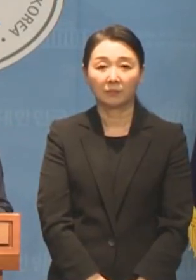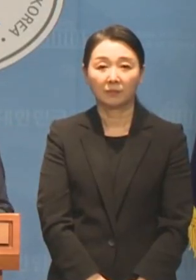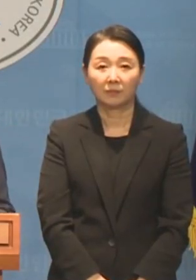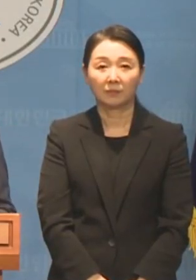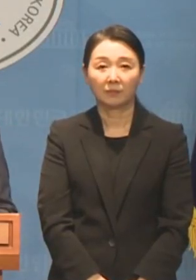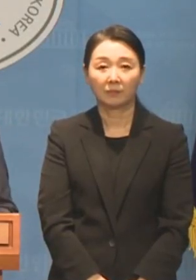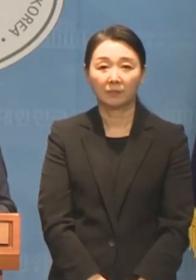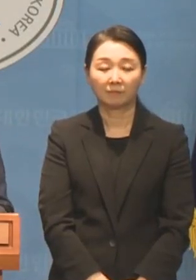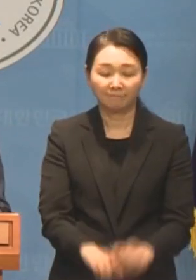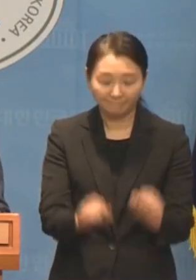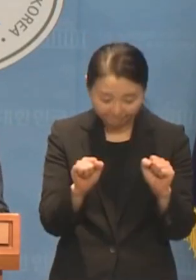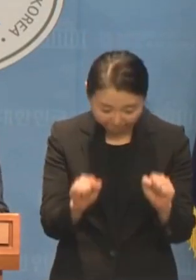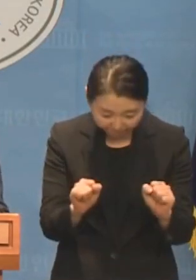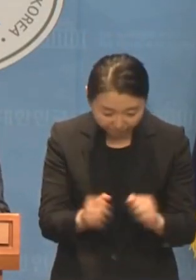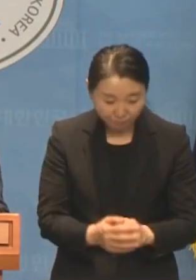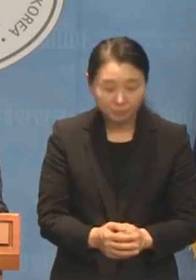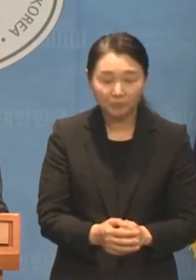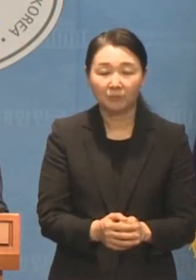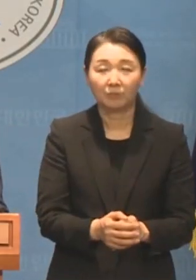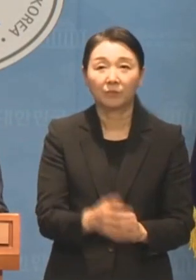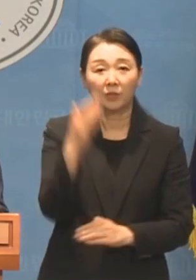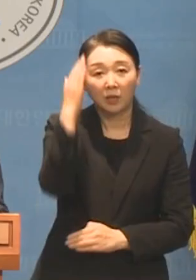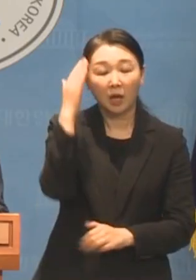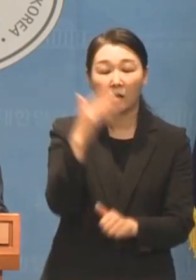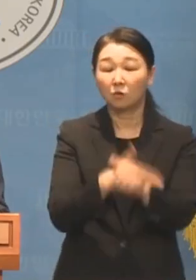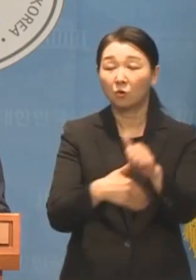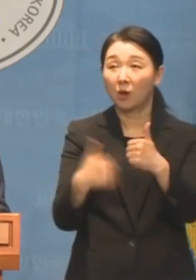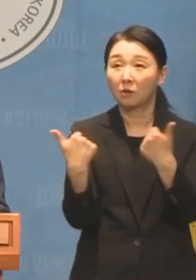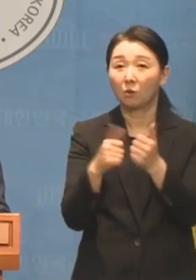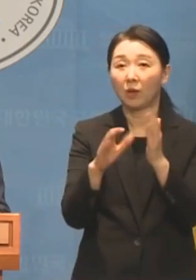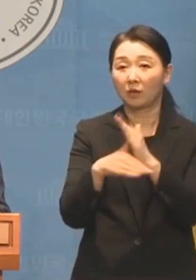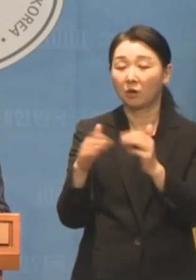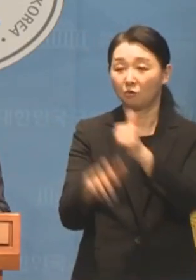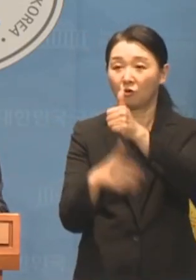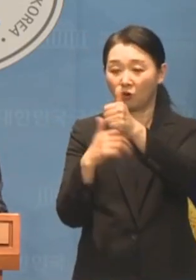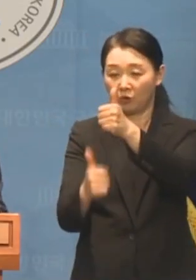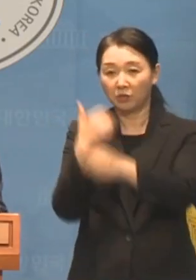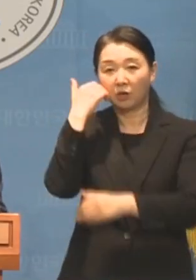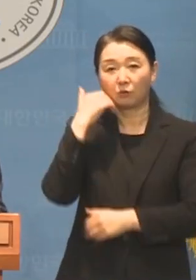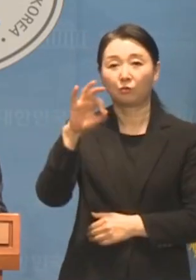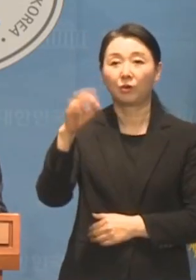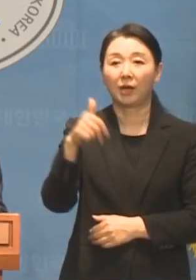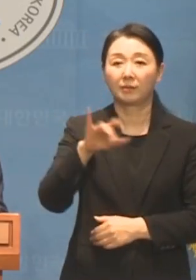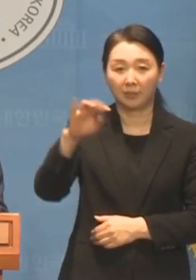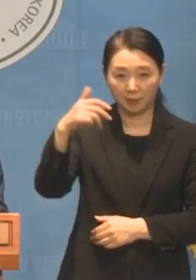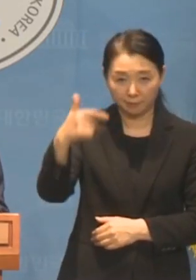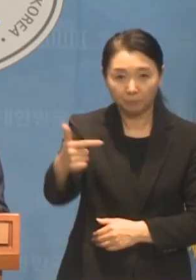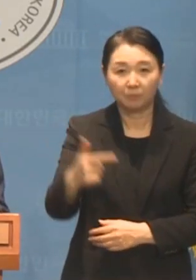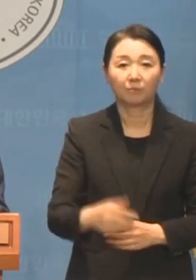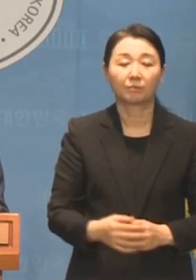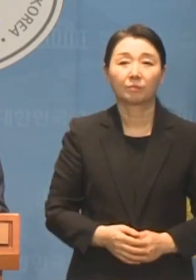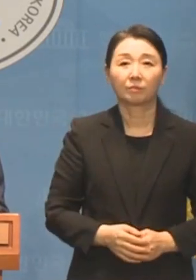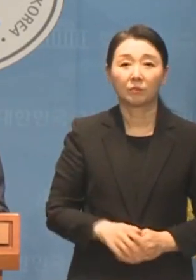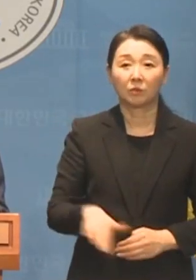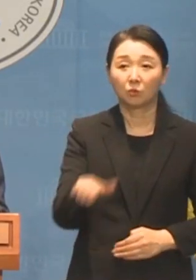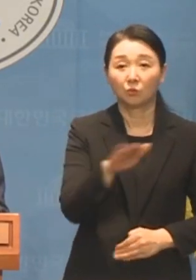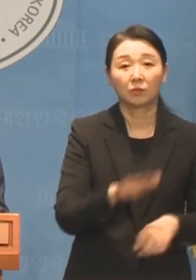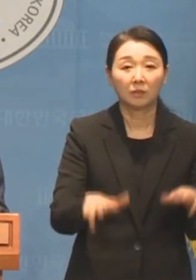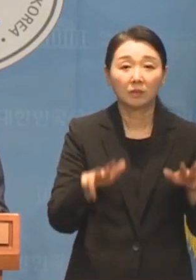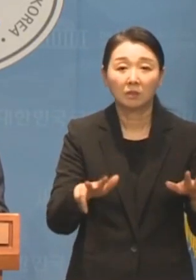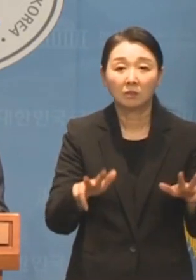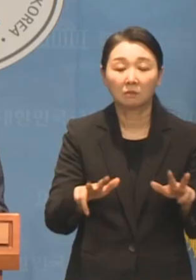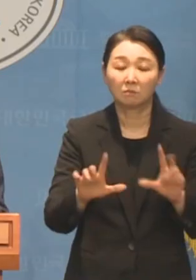예, 안녕하십니까. 한국환경회의 운영위원장을 맡고 있는 안재훈입니다. 우리는